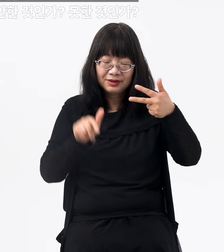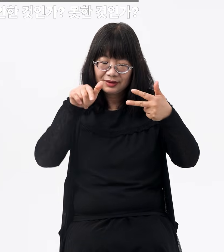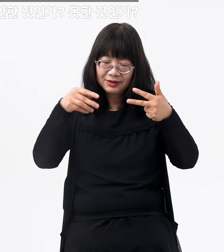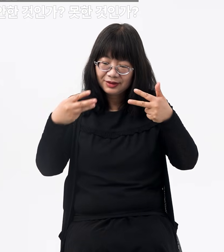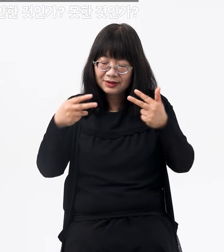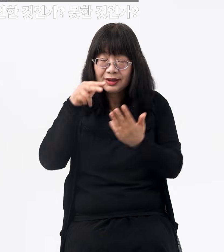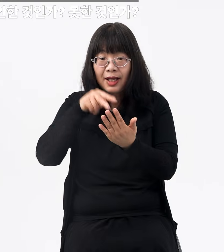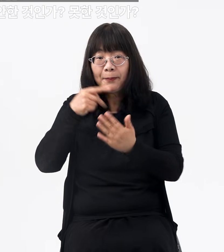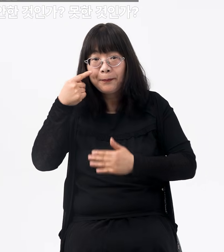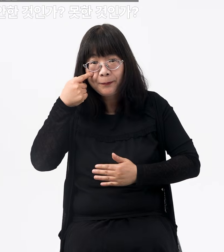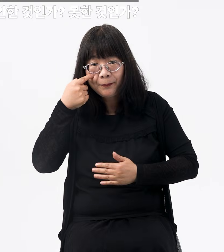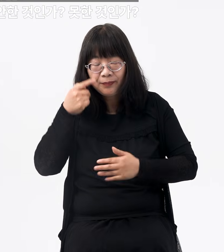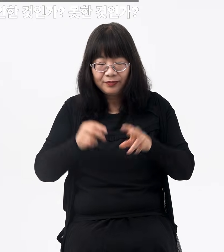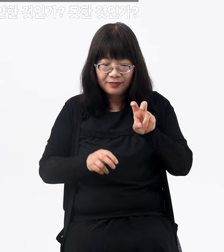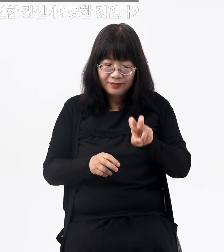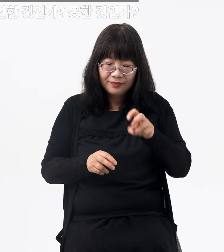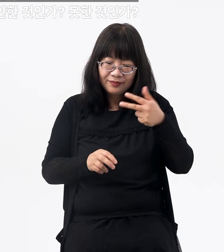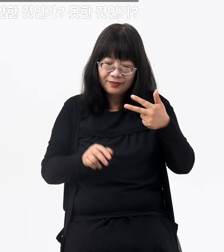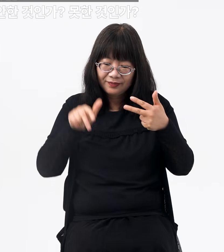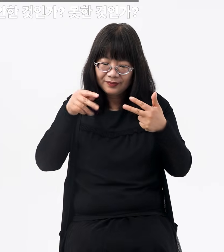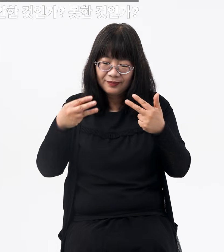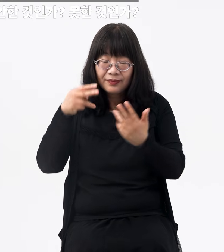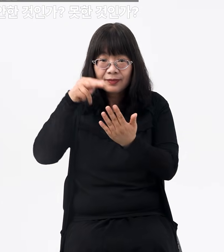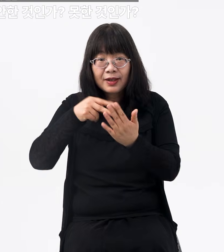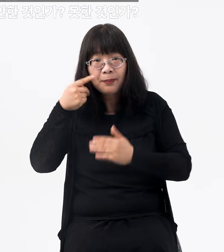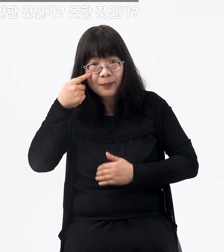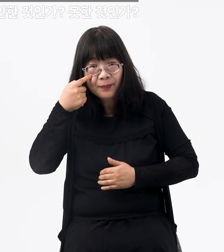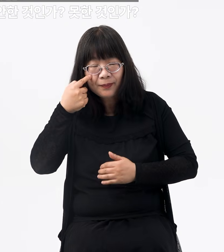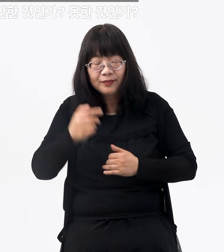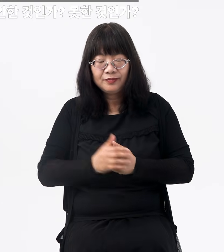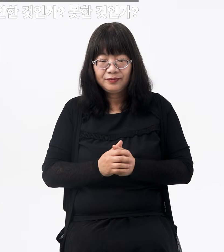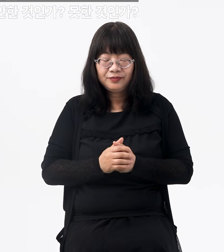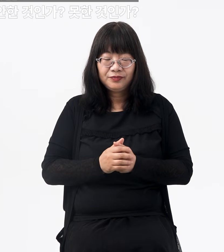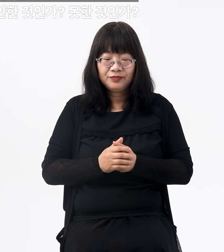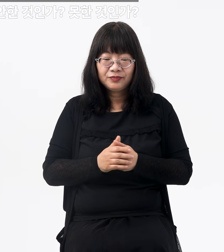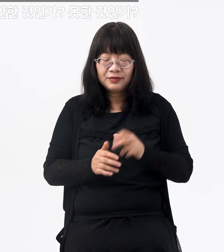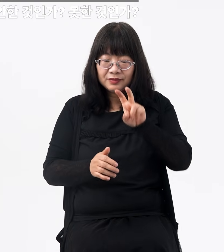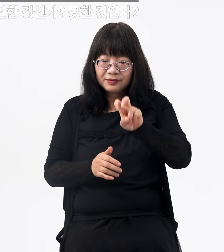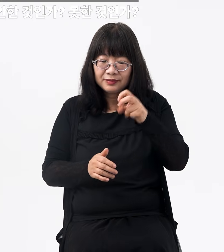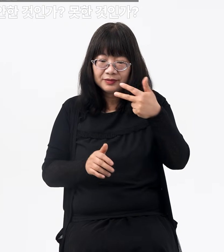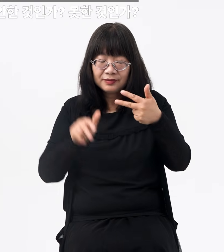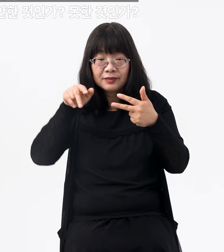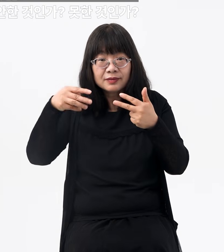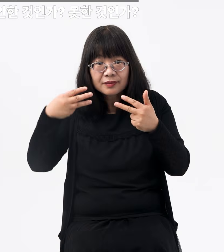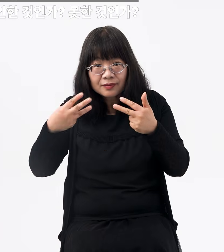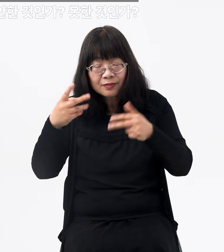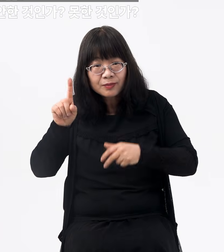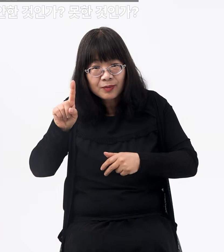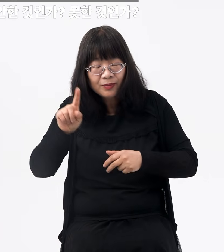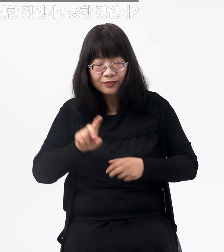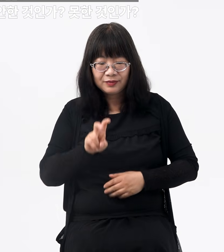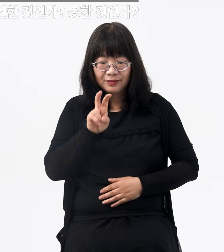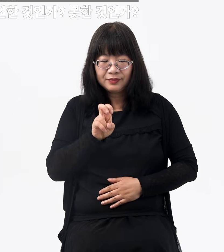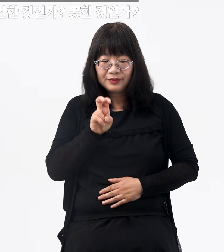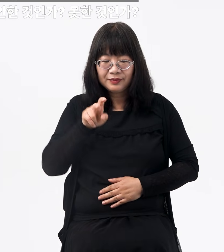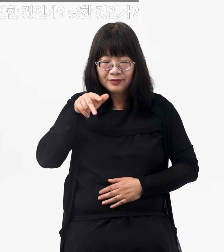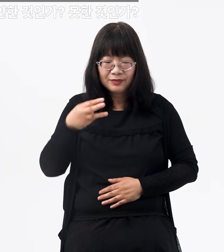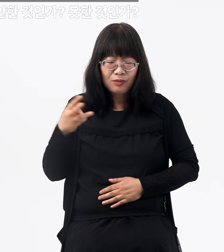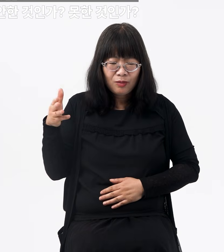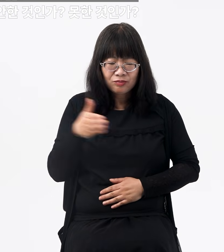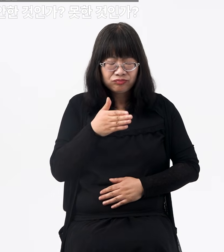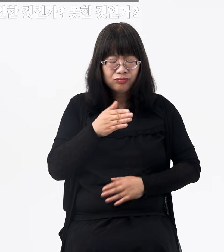볼까요? 27절 보시면, 사실 오늘 27절은 22절부터 봐야